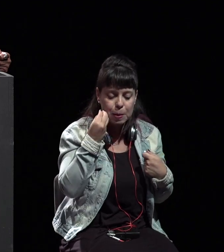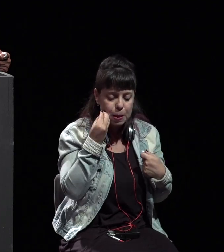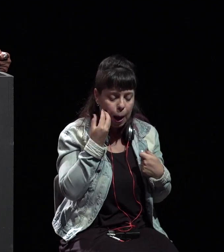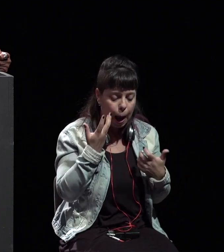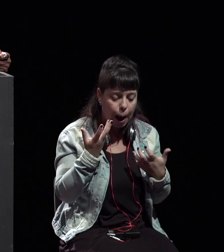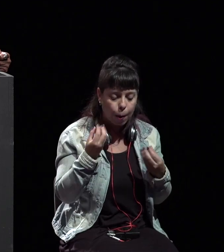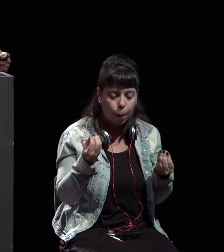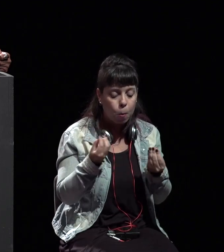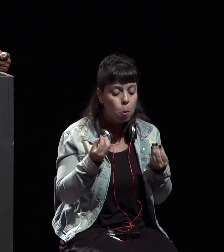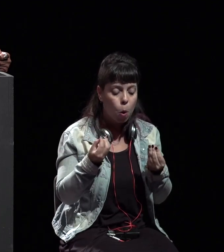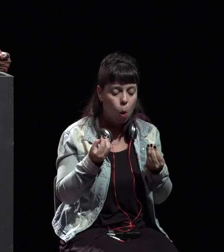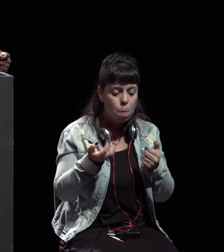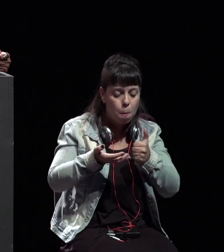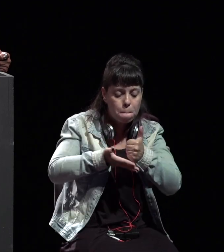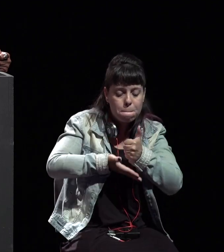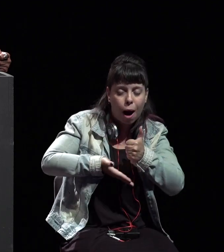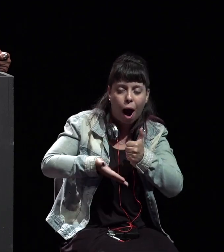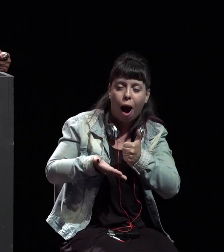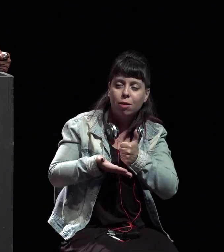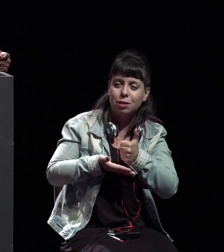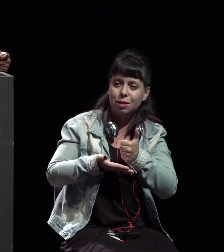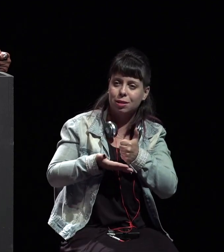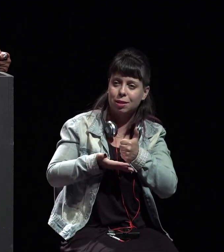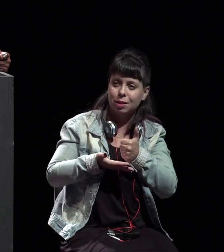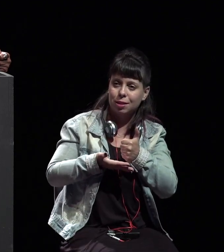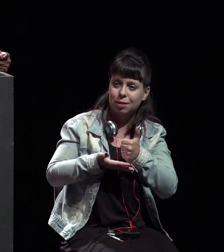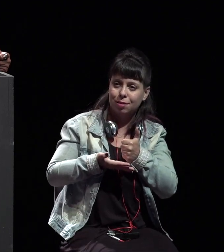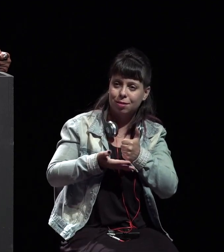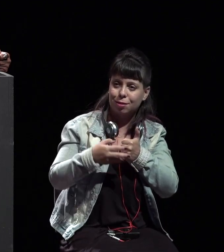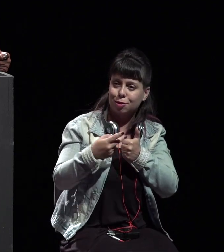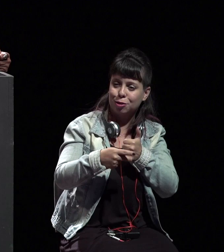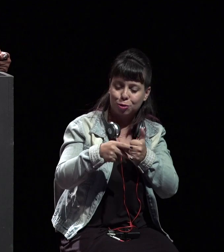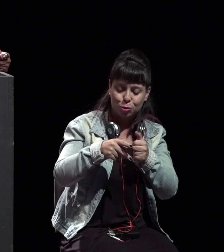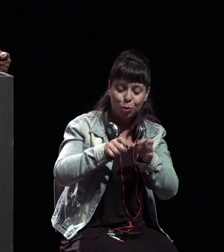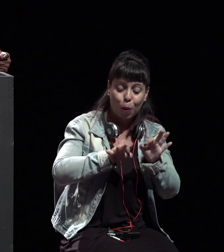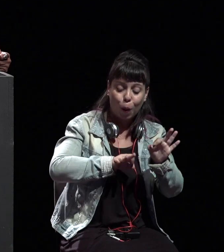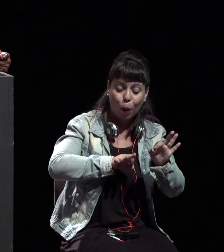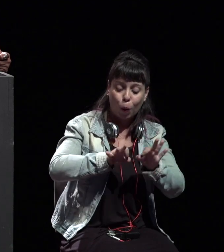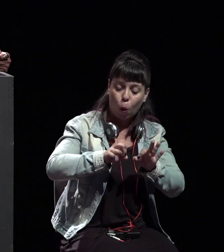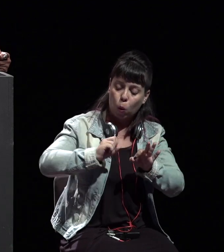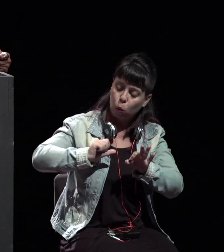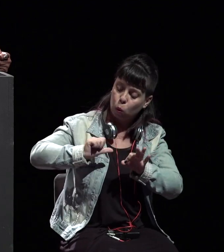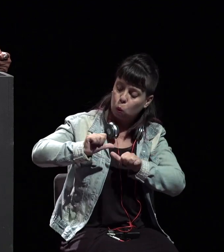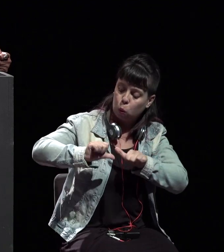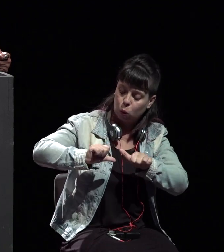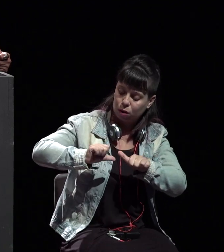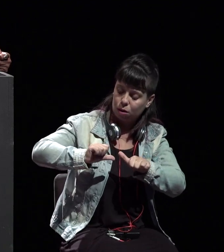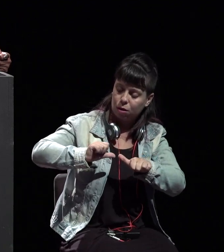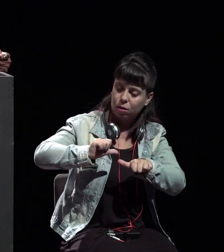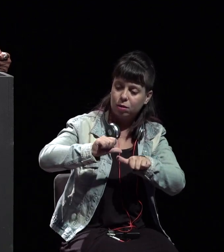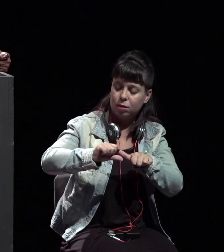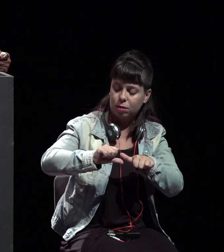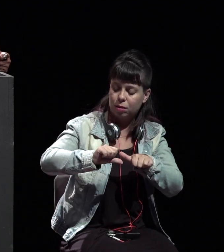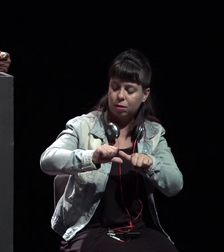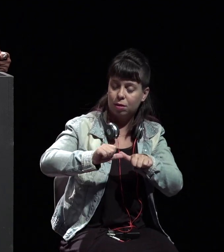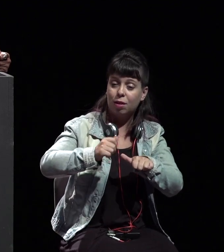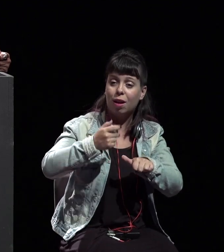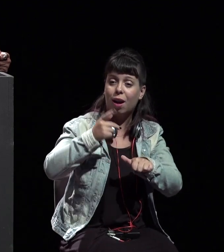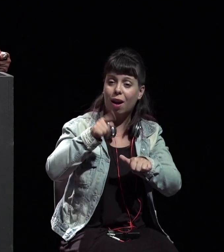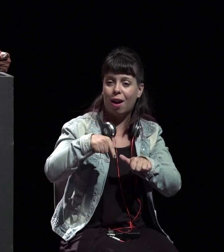que estrutura a preservação, a reedição do que costumeiramente chamamos